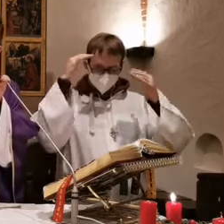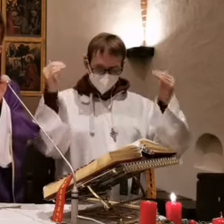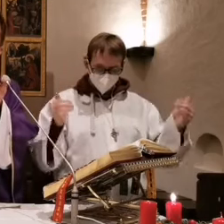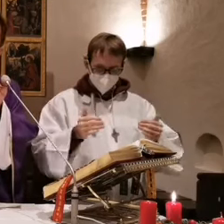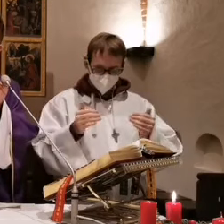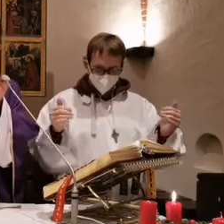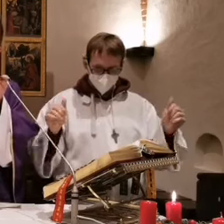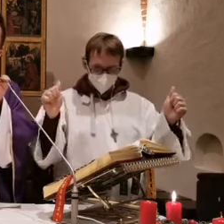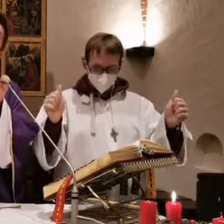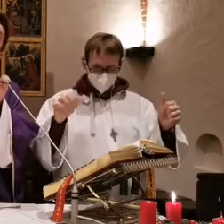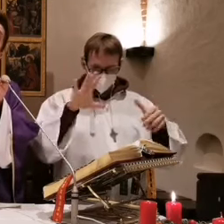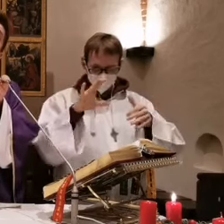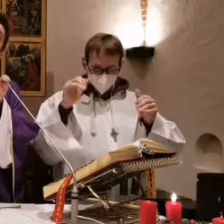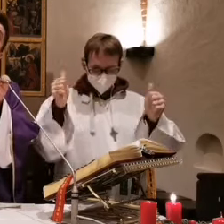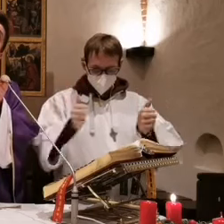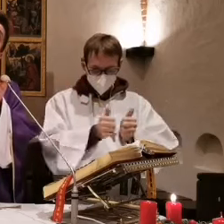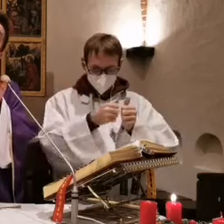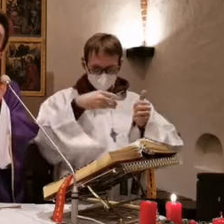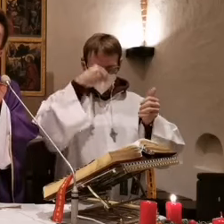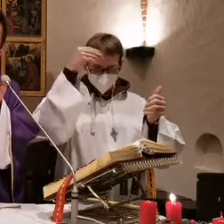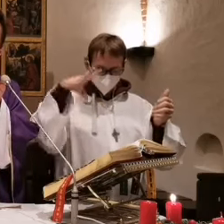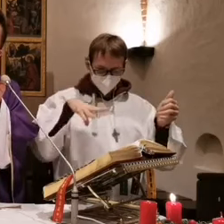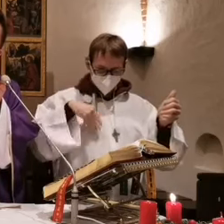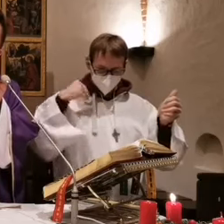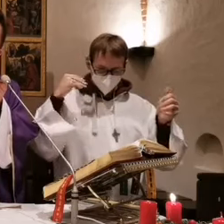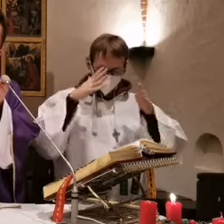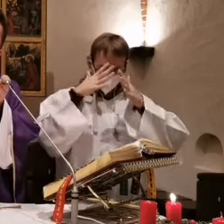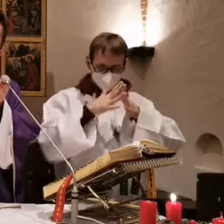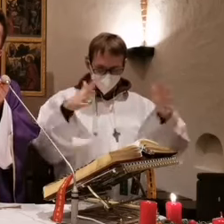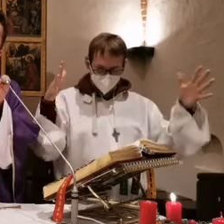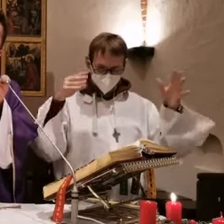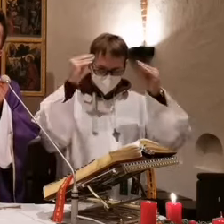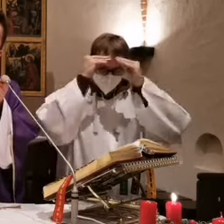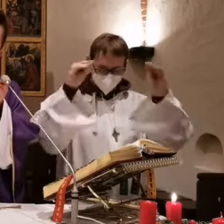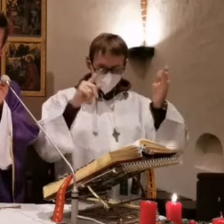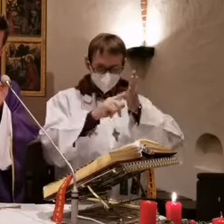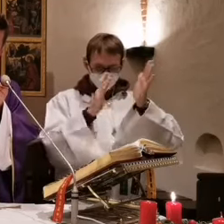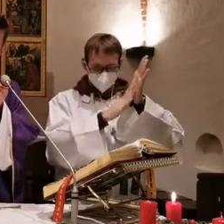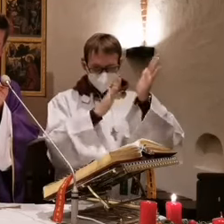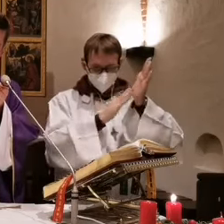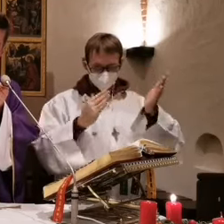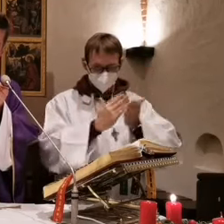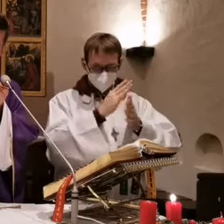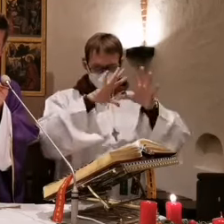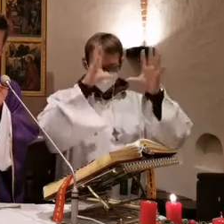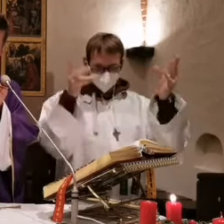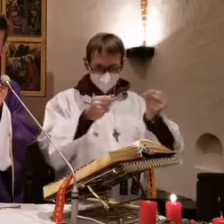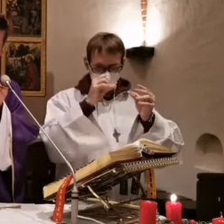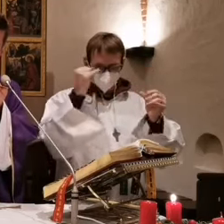w jedności Ducha Świętego, wszelka cześć i chwała przez wszystkich